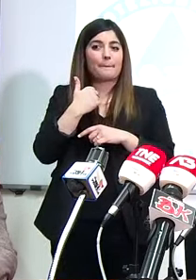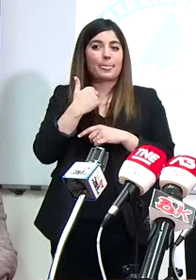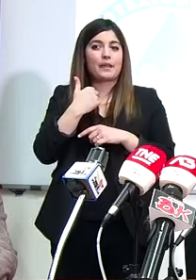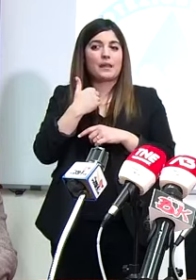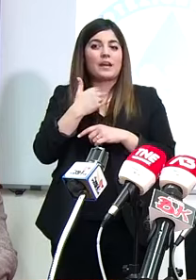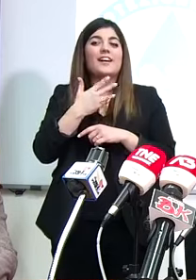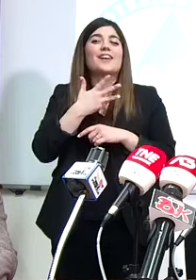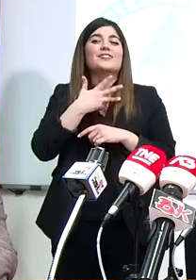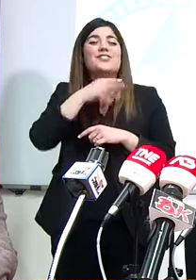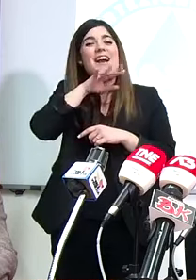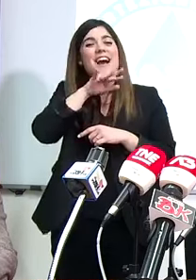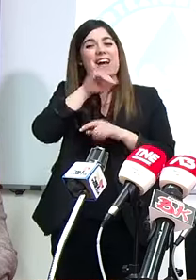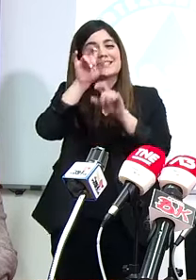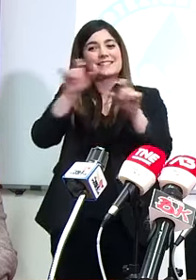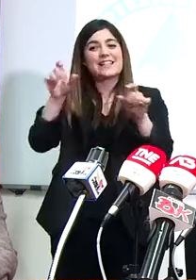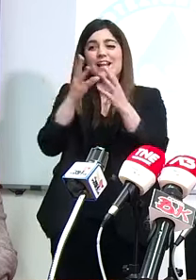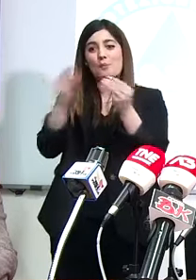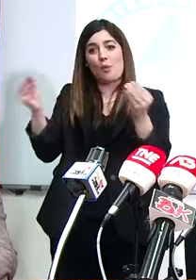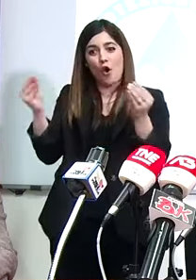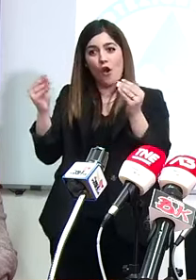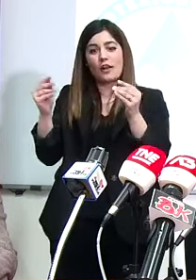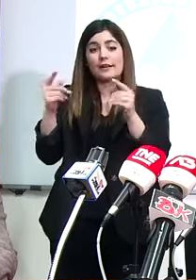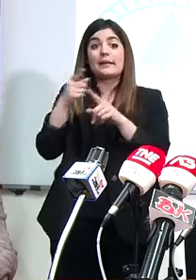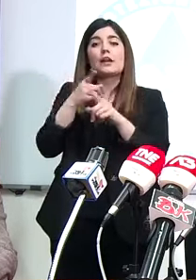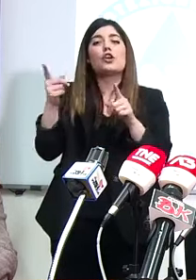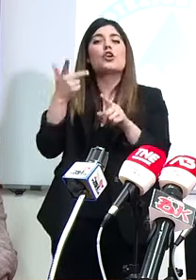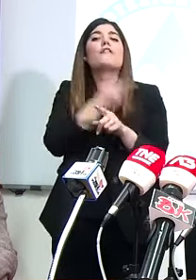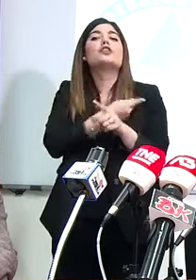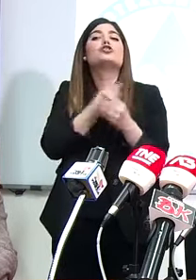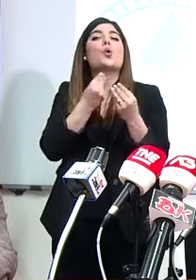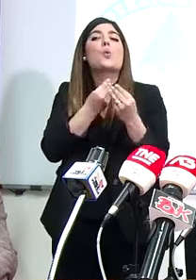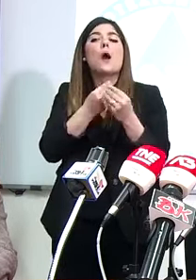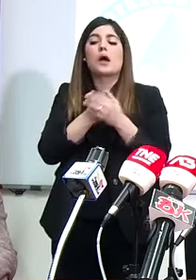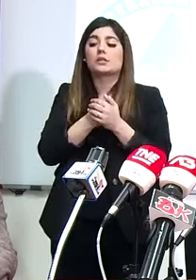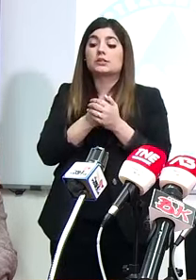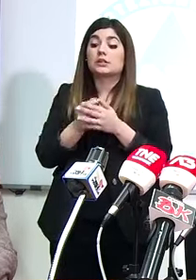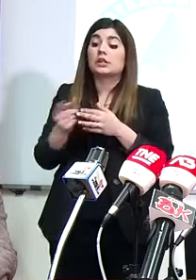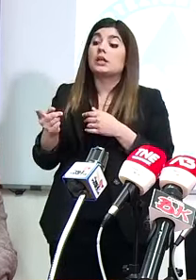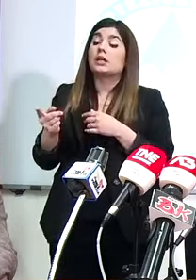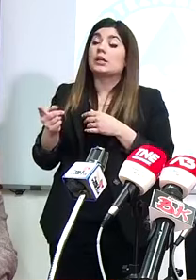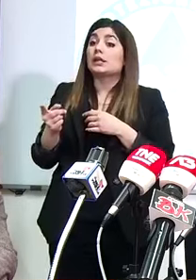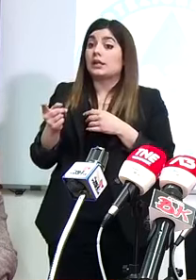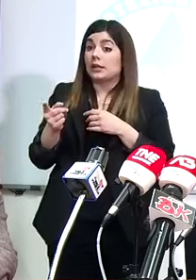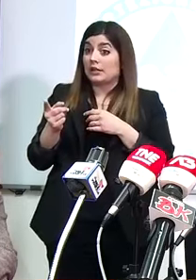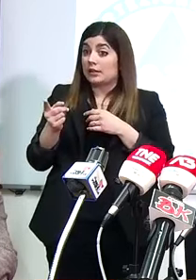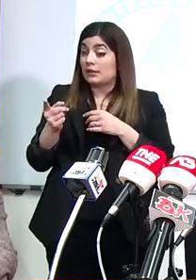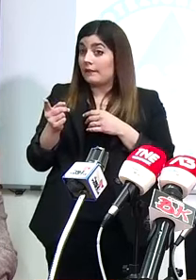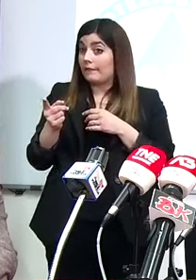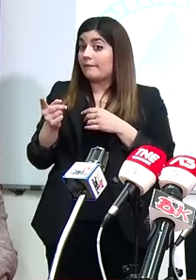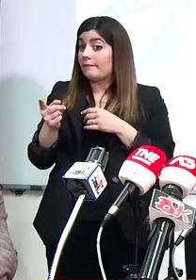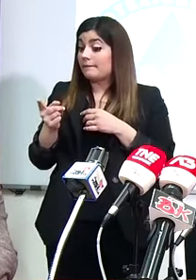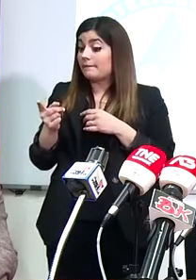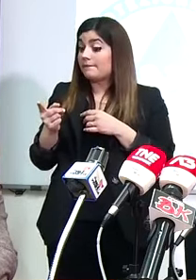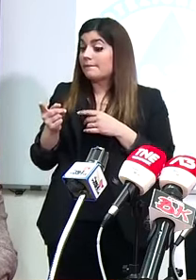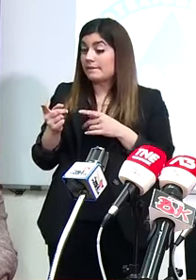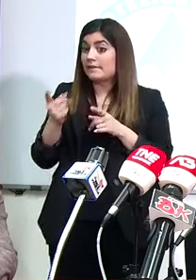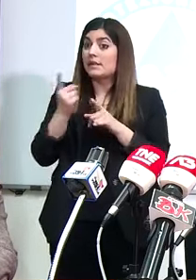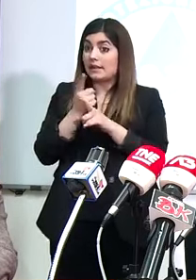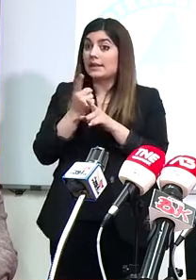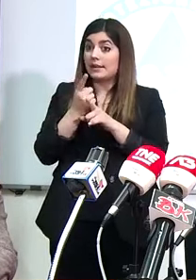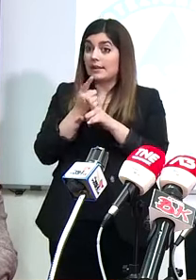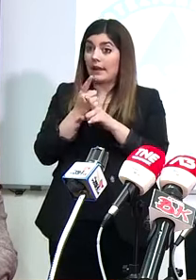mi chiedono quando potranno essere vaccinati che vengono vaccinati sono per ora la corte quindi se sono